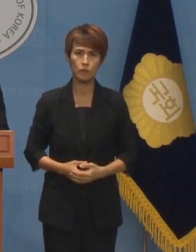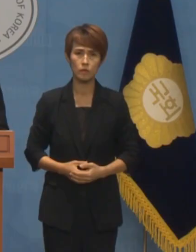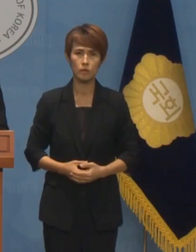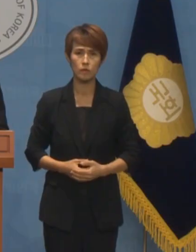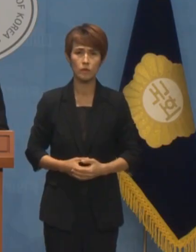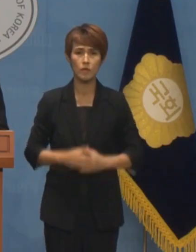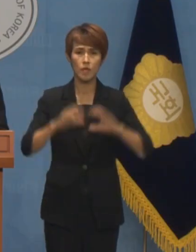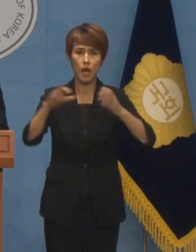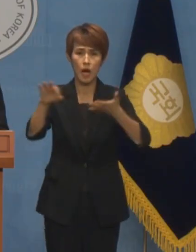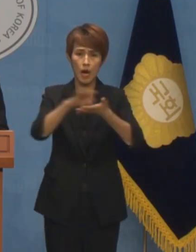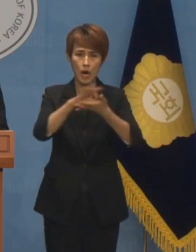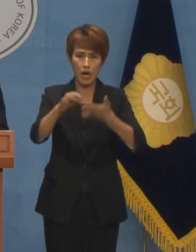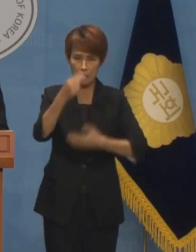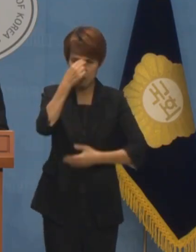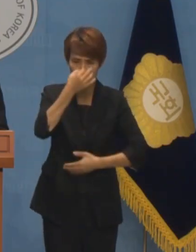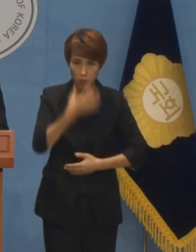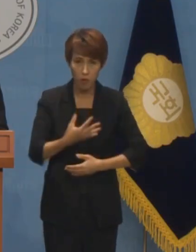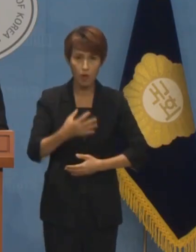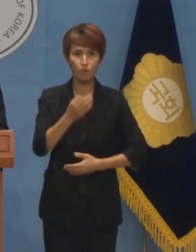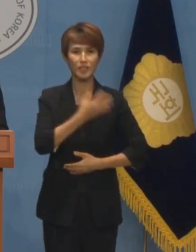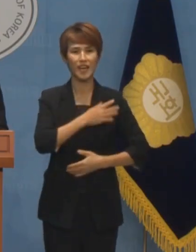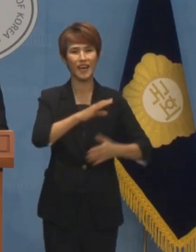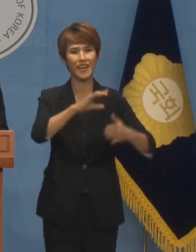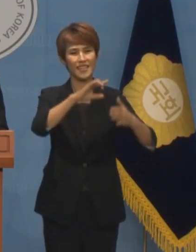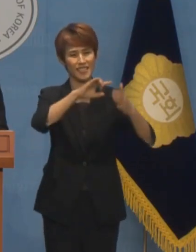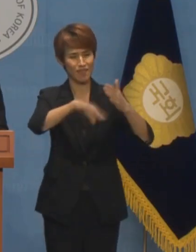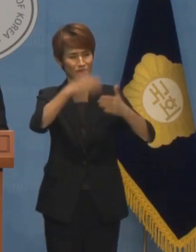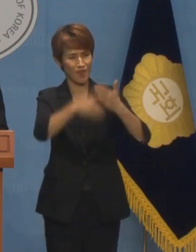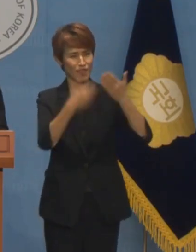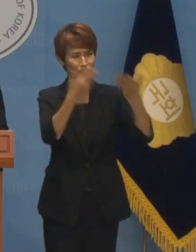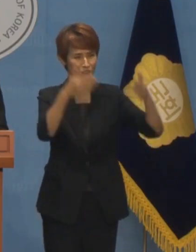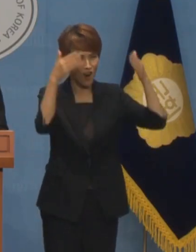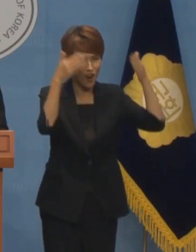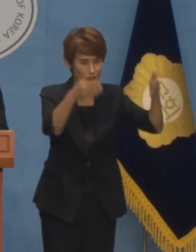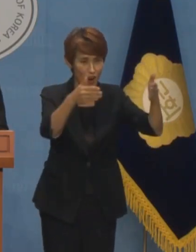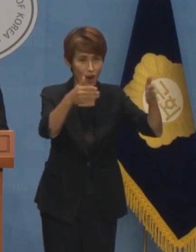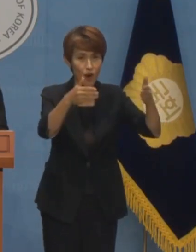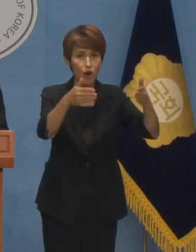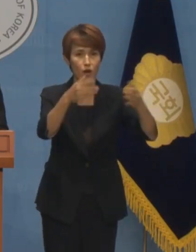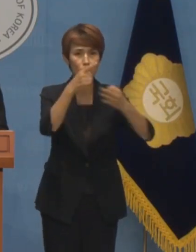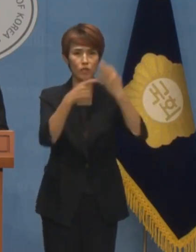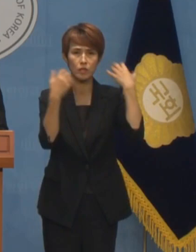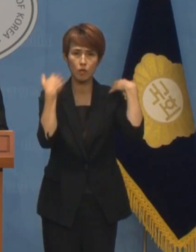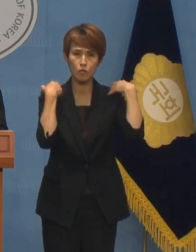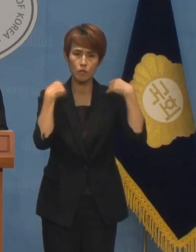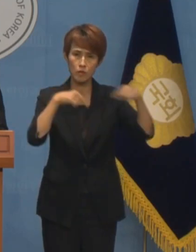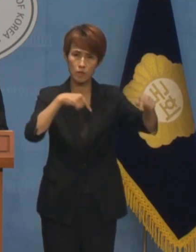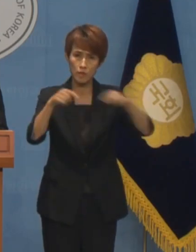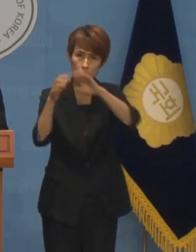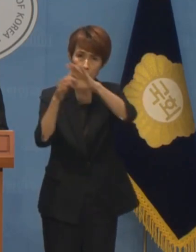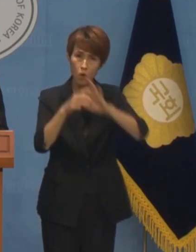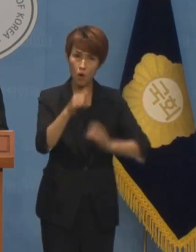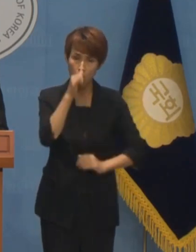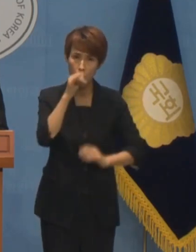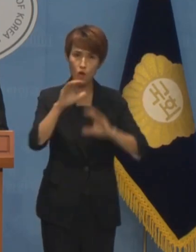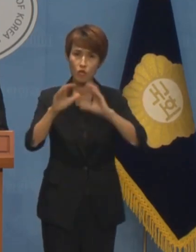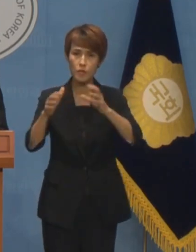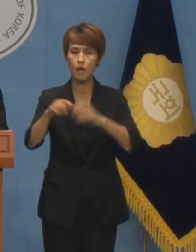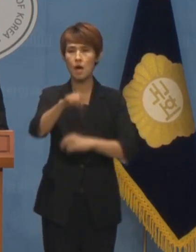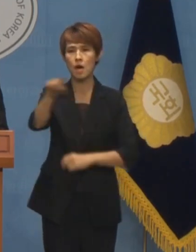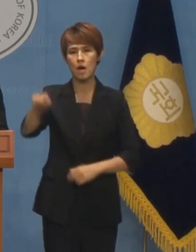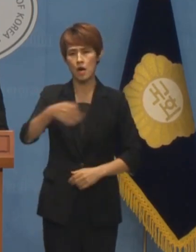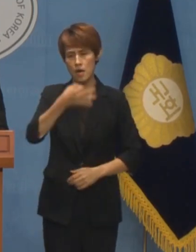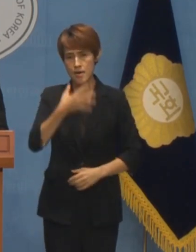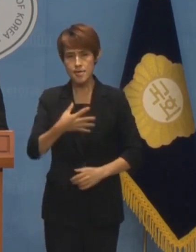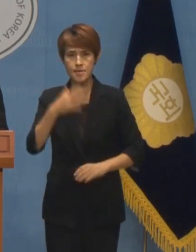살림 망쳐놓고 부자 감세에만 매달리는 윤석열 정부의 무책임한 국정 운영이 계속된다면 국민의 한숨은